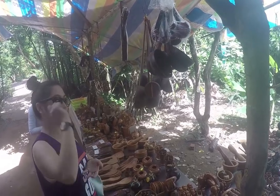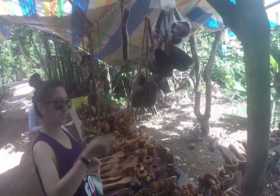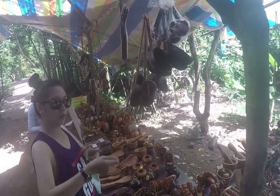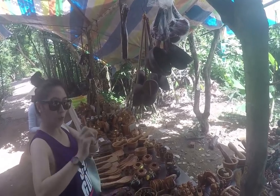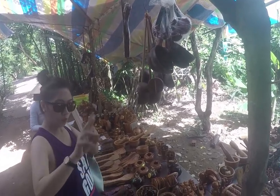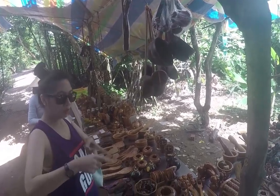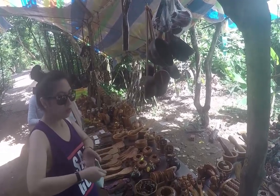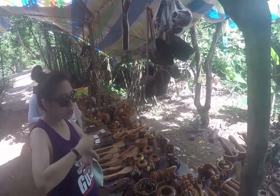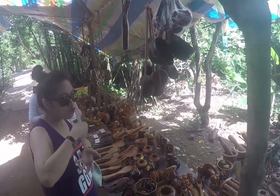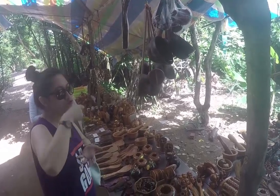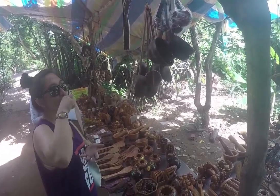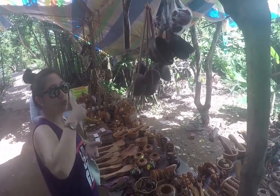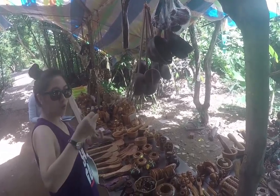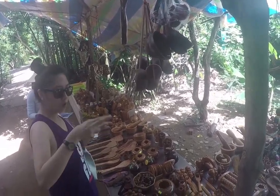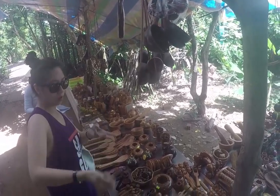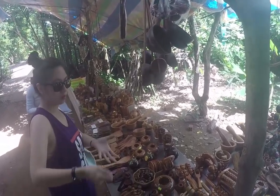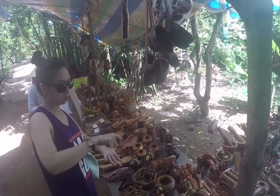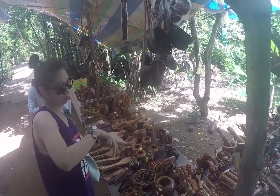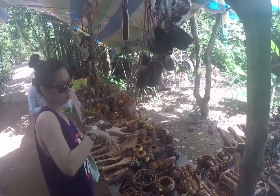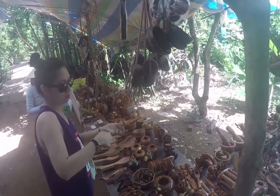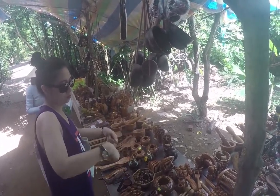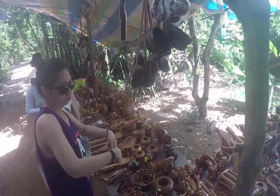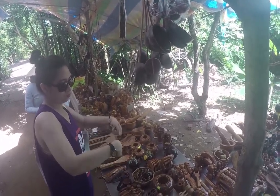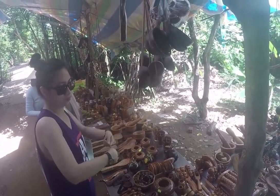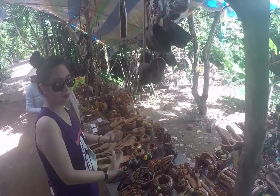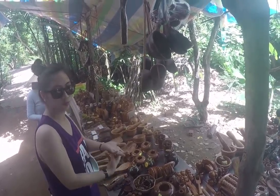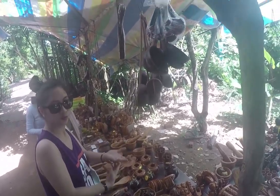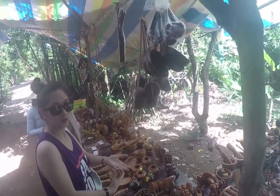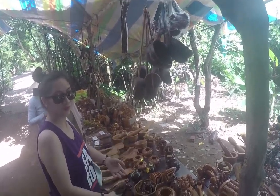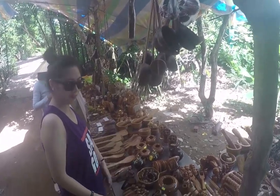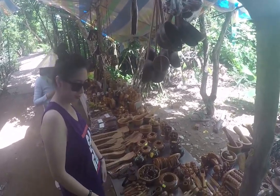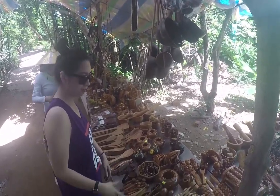Das sind Duschkellen, aber genauso Kochkellen.